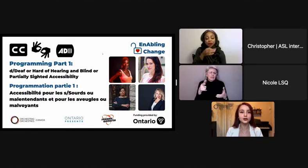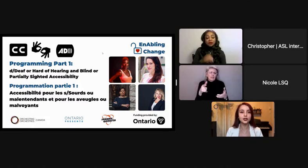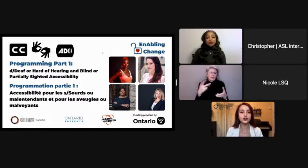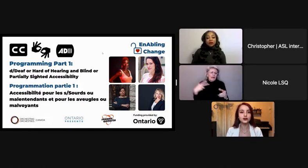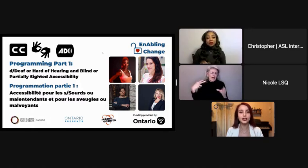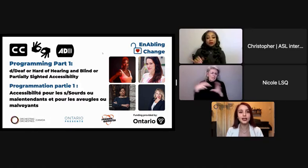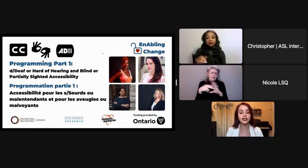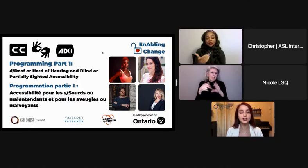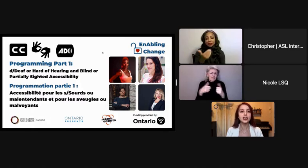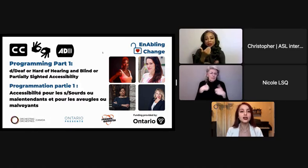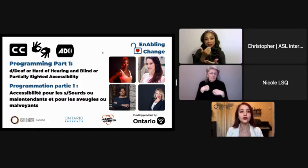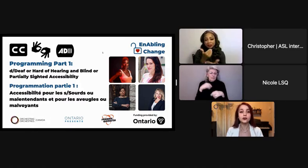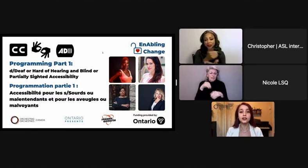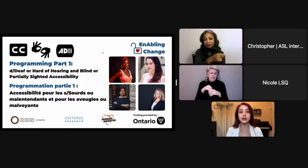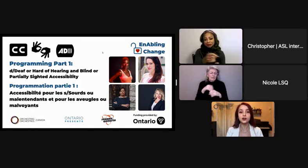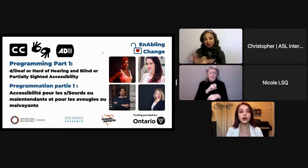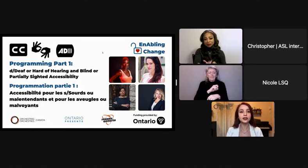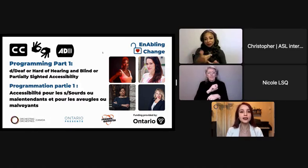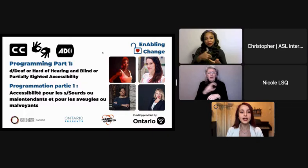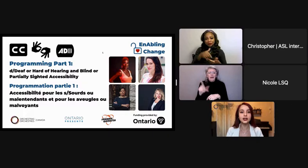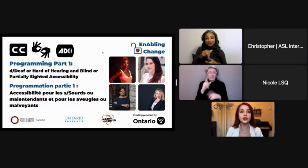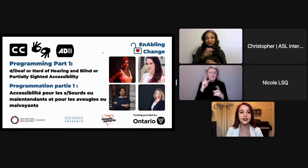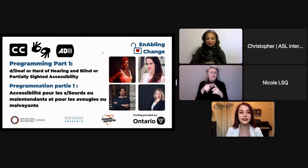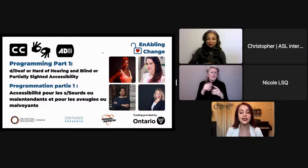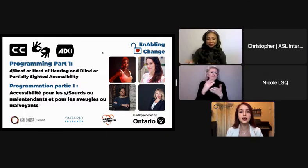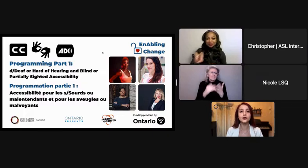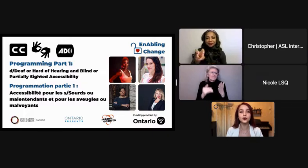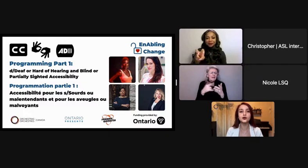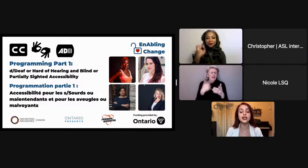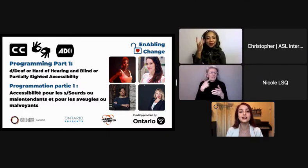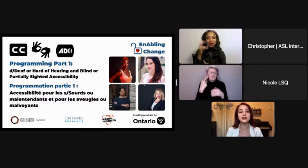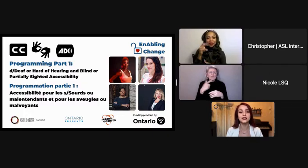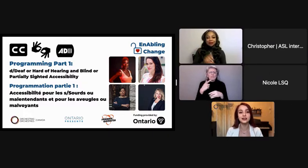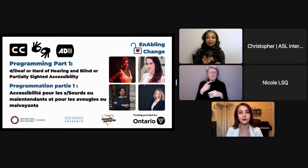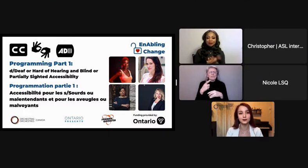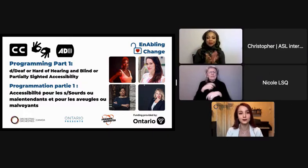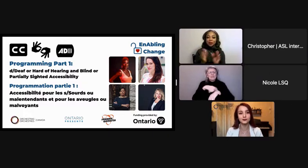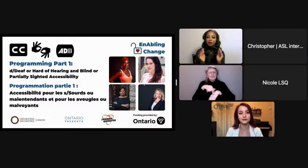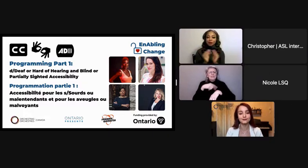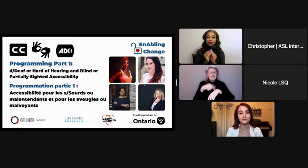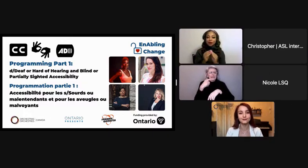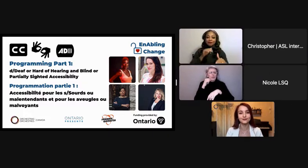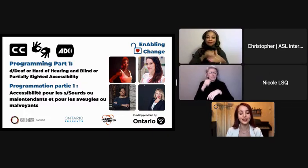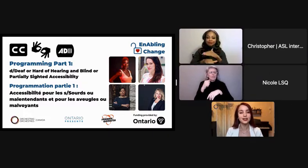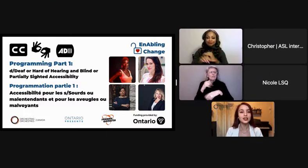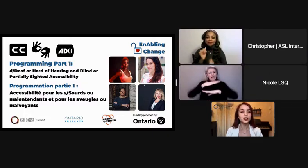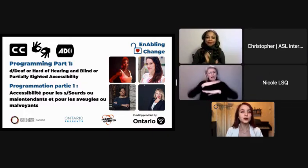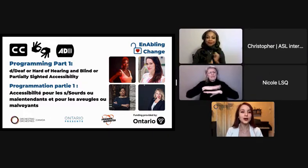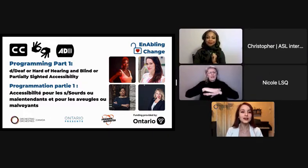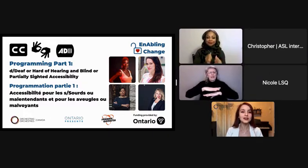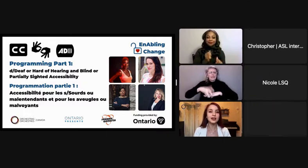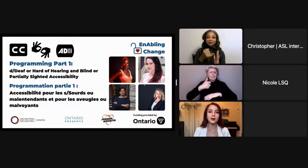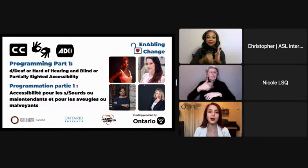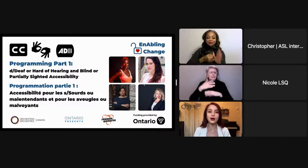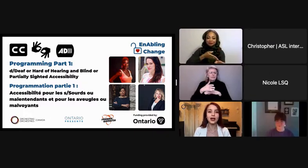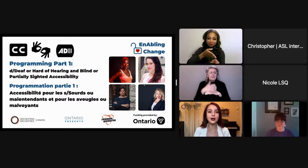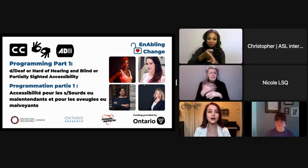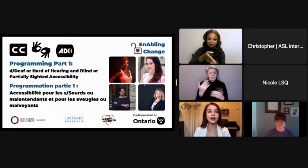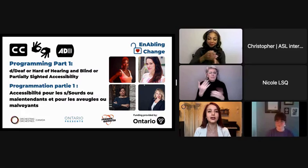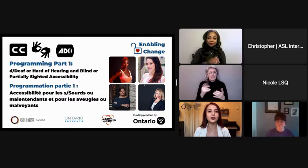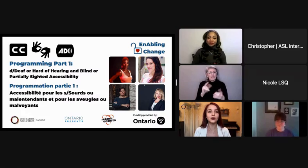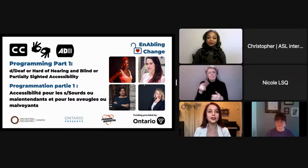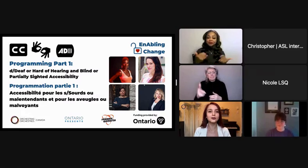nous dans ce voyage vers un secteur des arts de la scène plus accessible. Je passe la parole